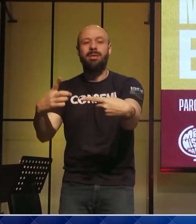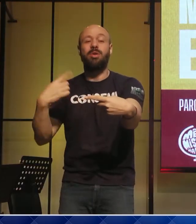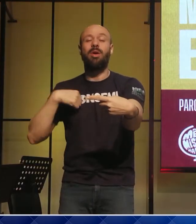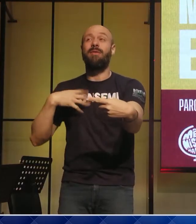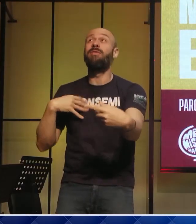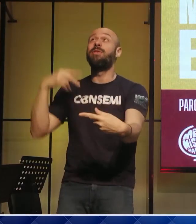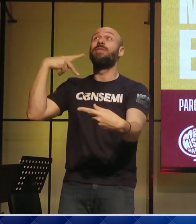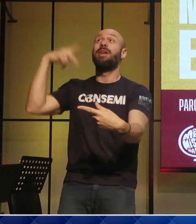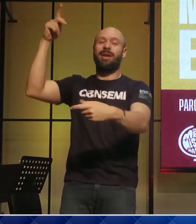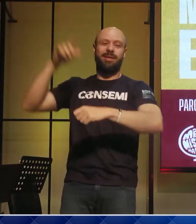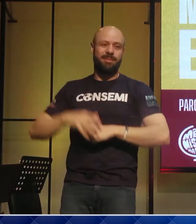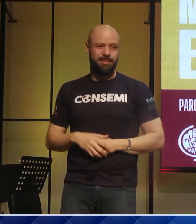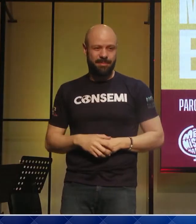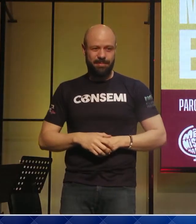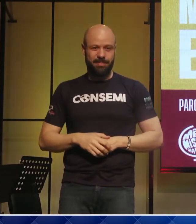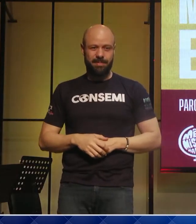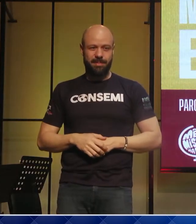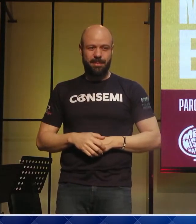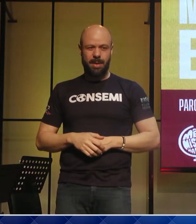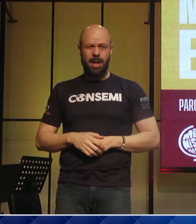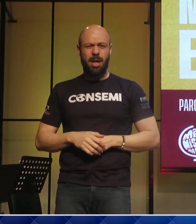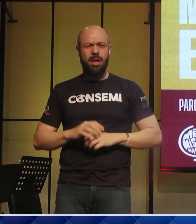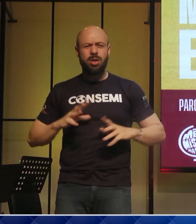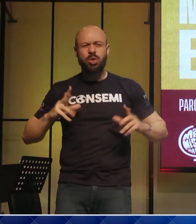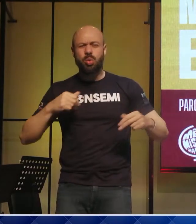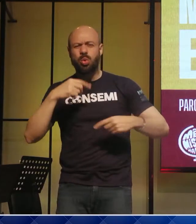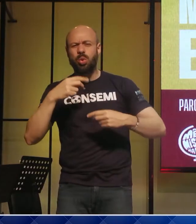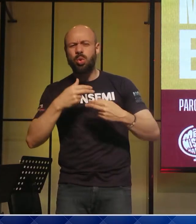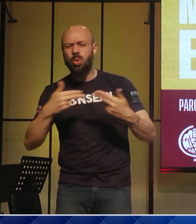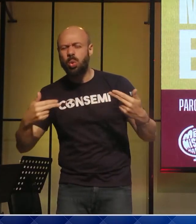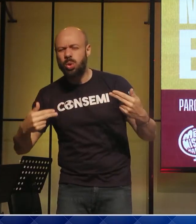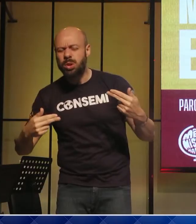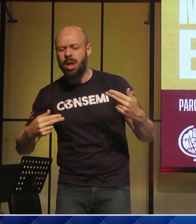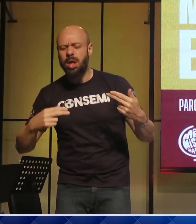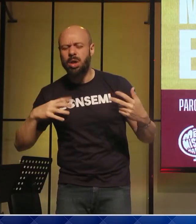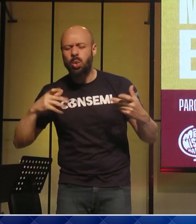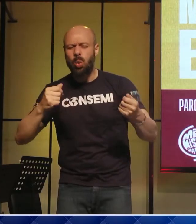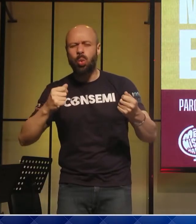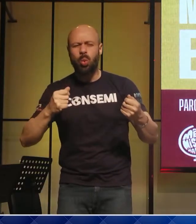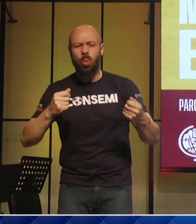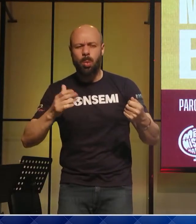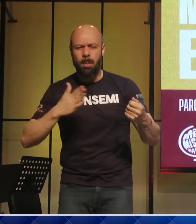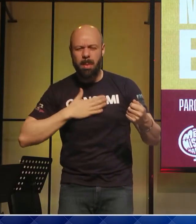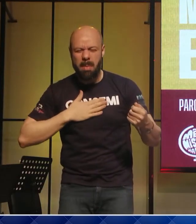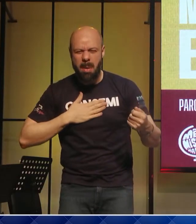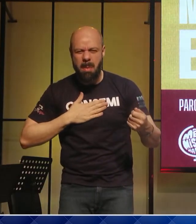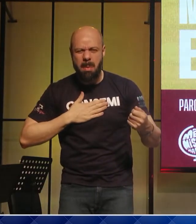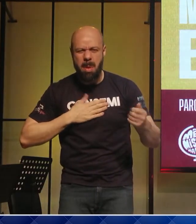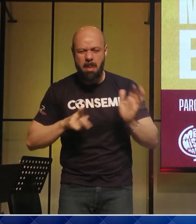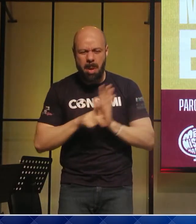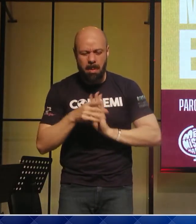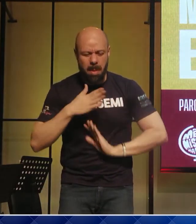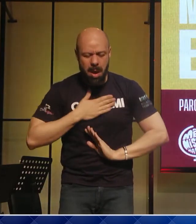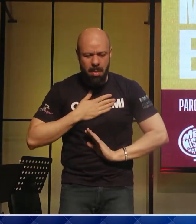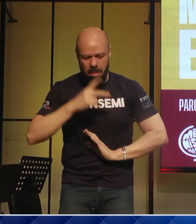Entenda, nada pertence a ti, tudo vem de Deus.